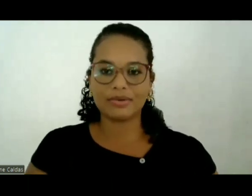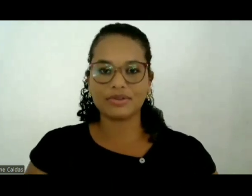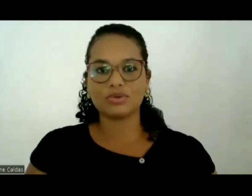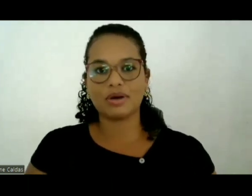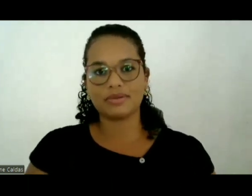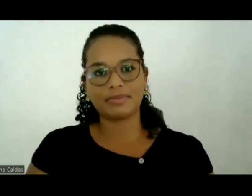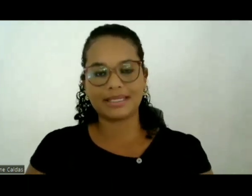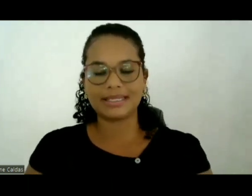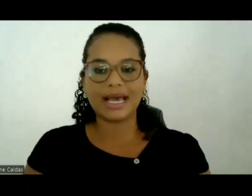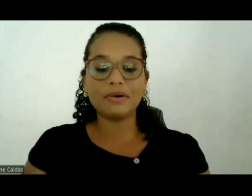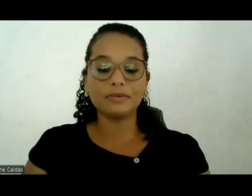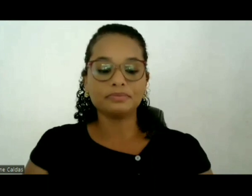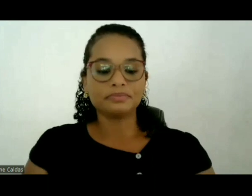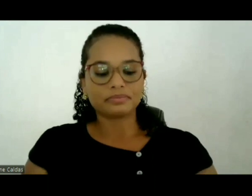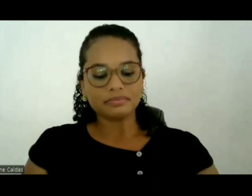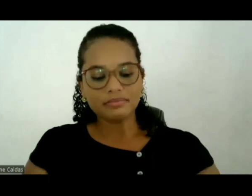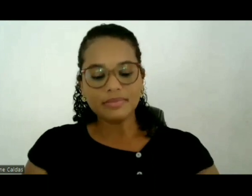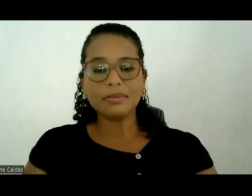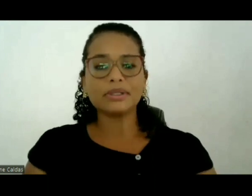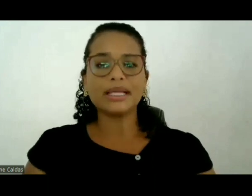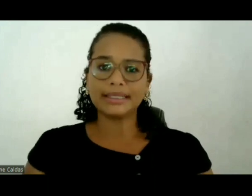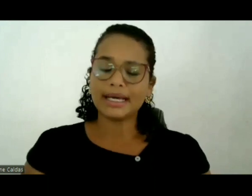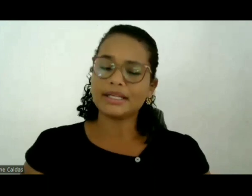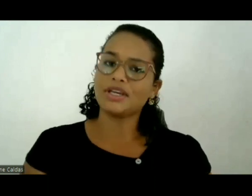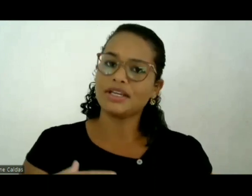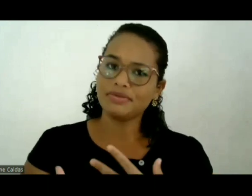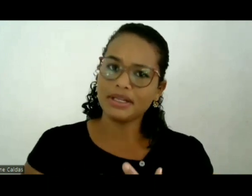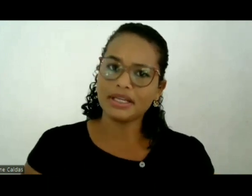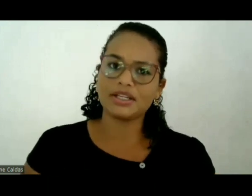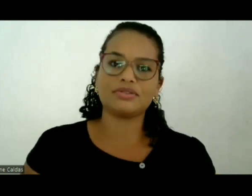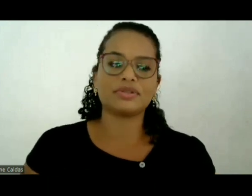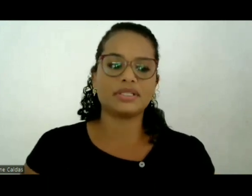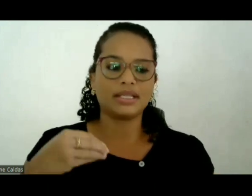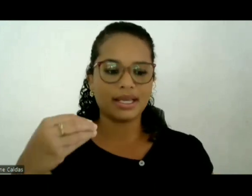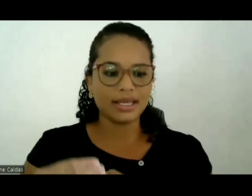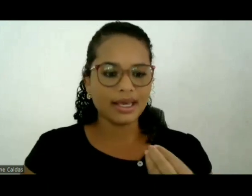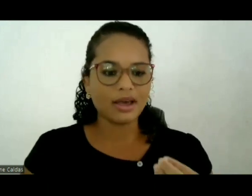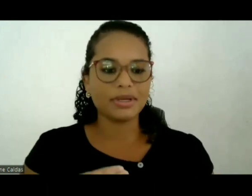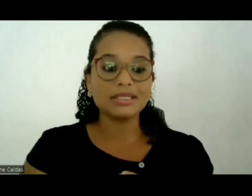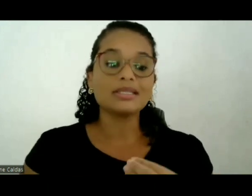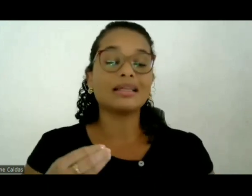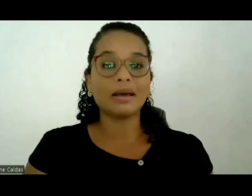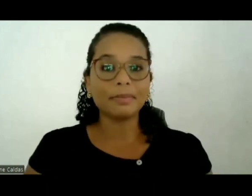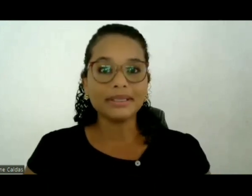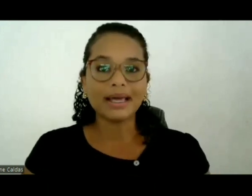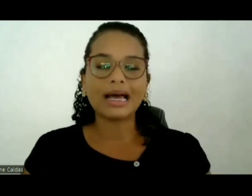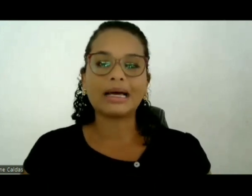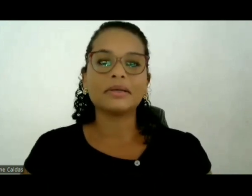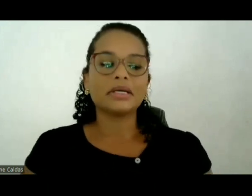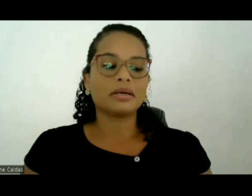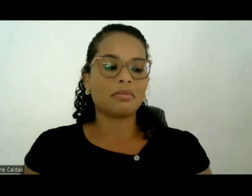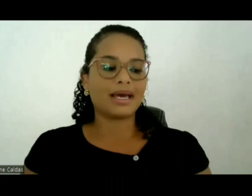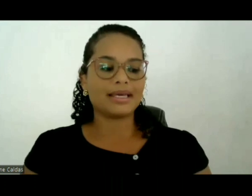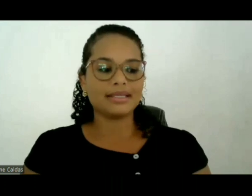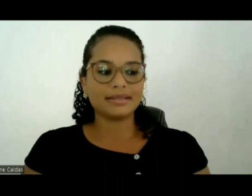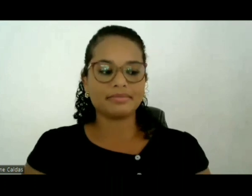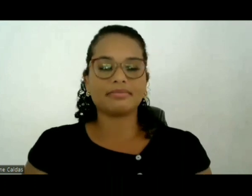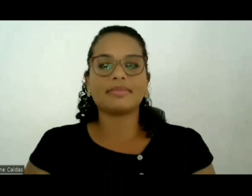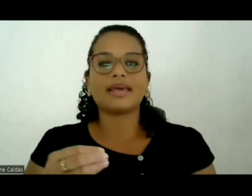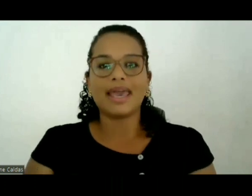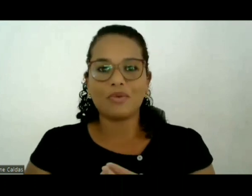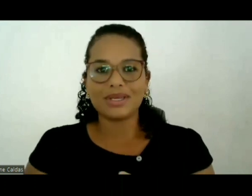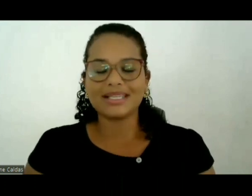uma língua visual espacial, a modalidade é diferente. Você tem que realmente se adaptar.